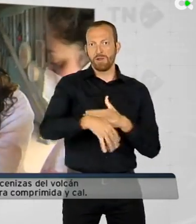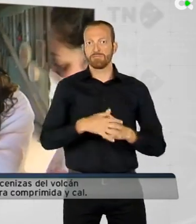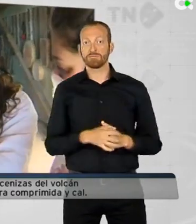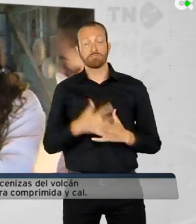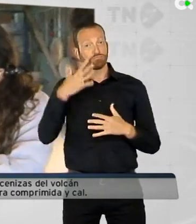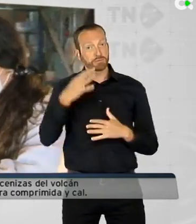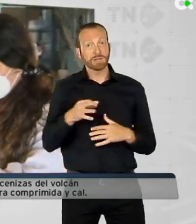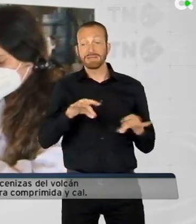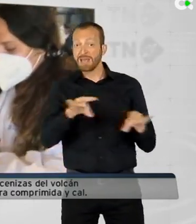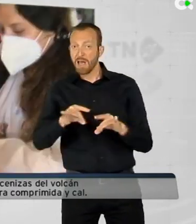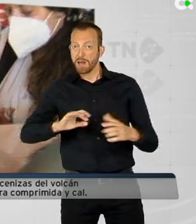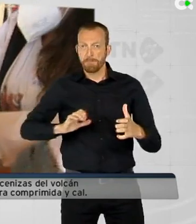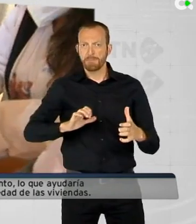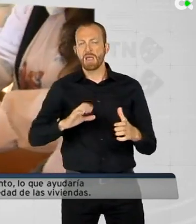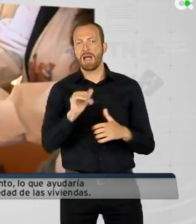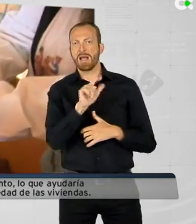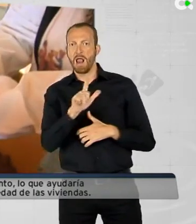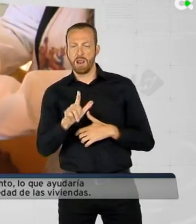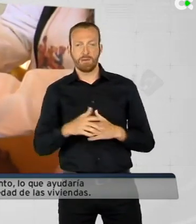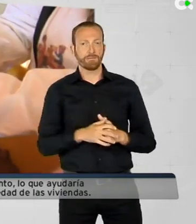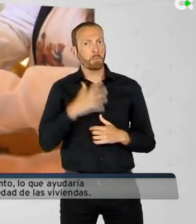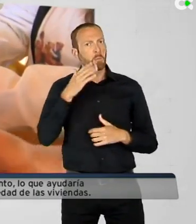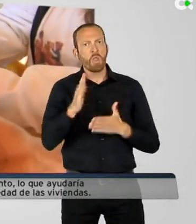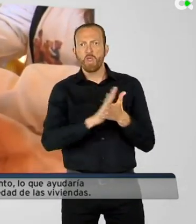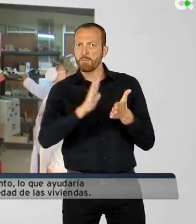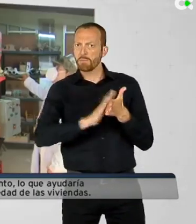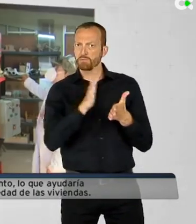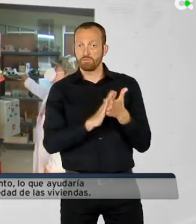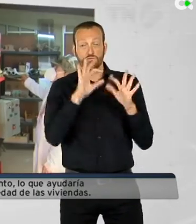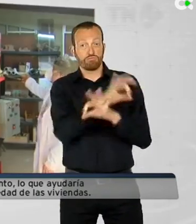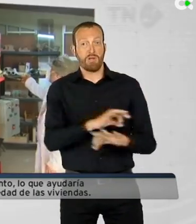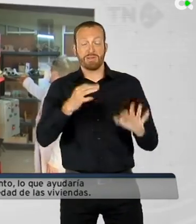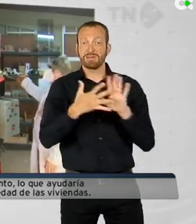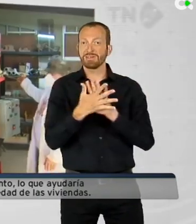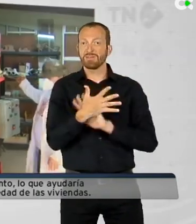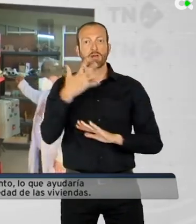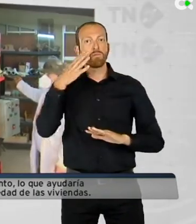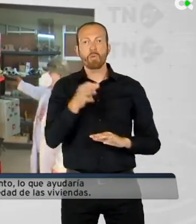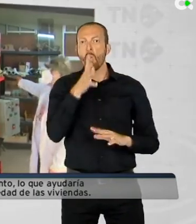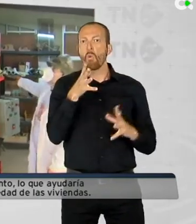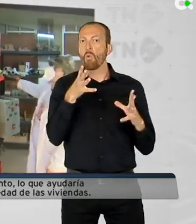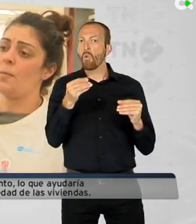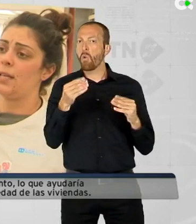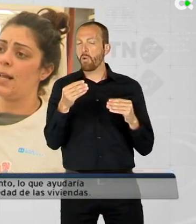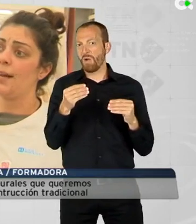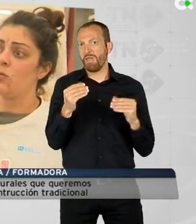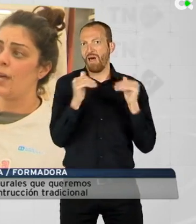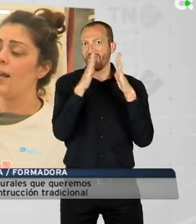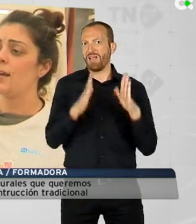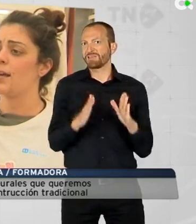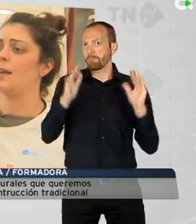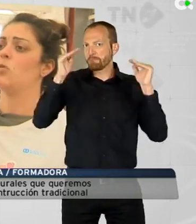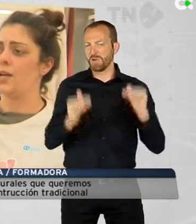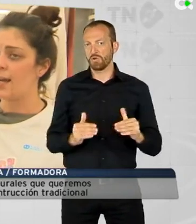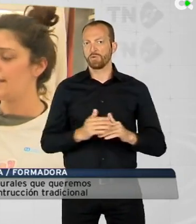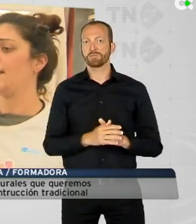tierra comprimida y cal. No utilizan cemento, lo que ayudaría a eliminar la humedad de las viviendas. Son materiales naturales